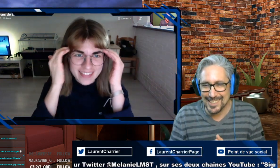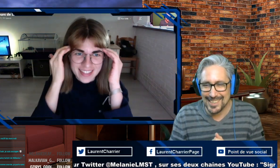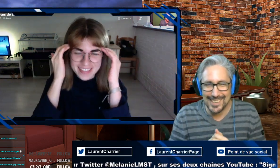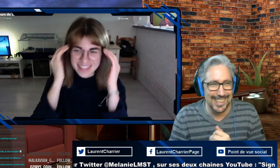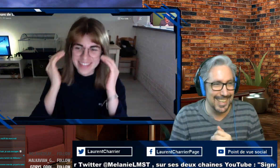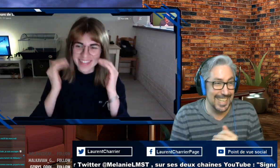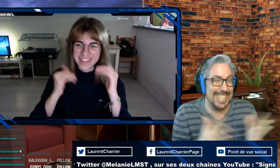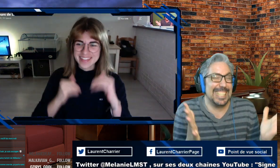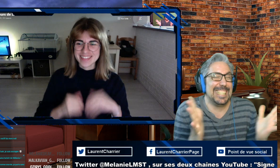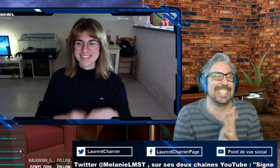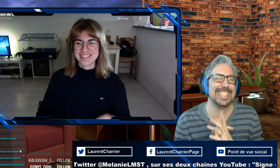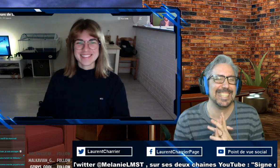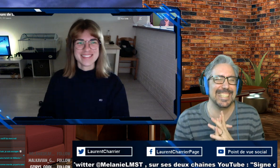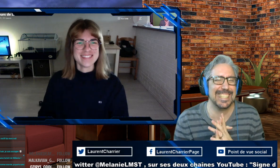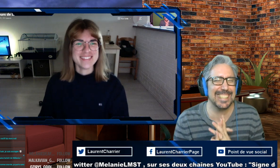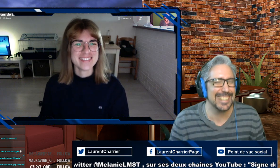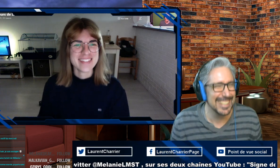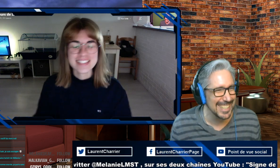Mal à impossible. la tête.